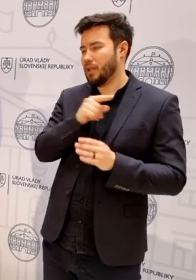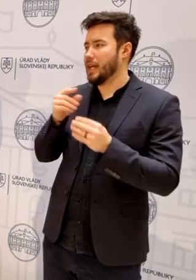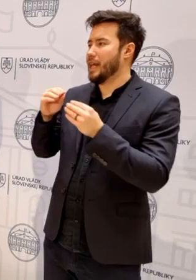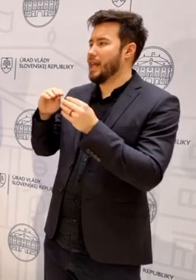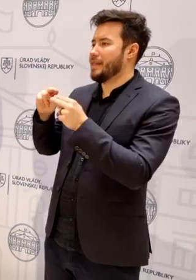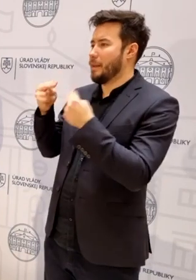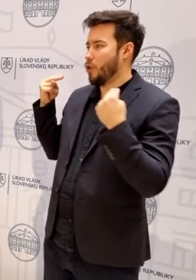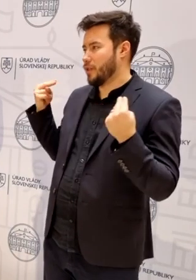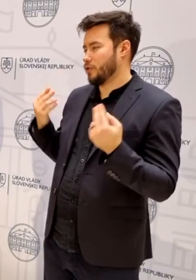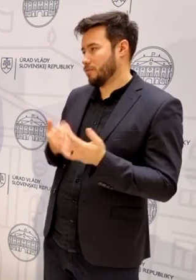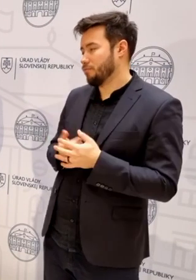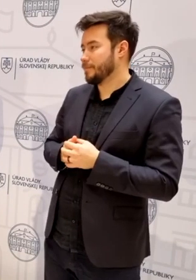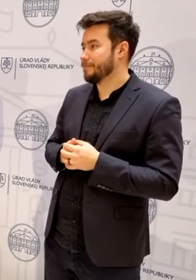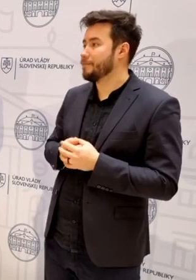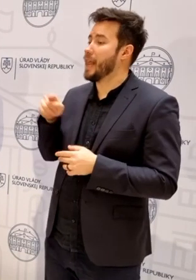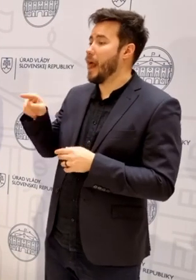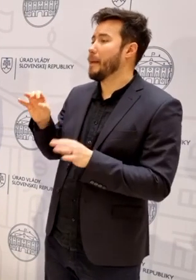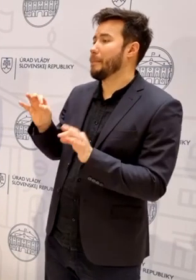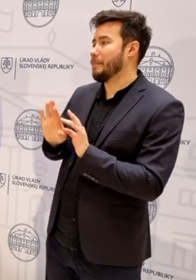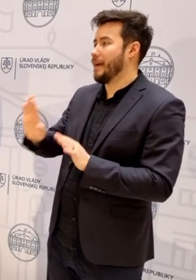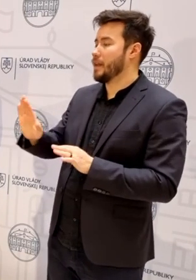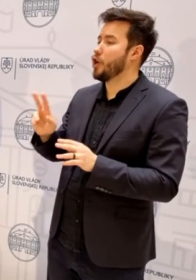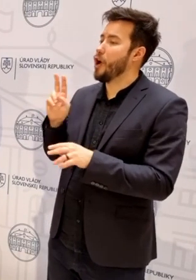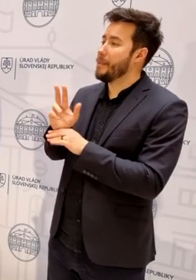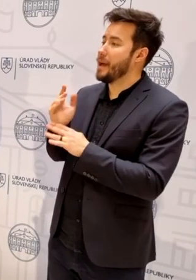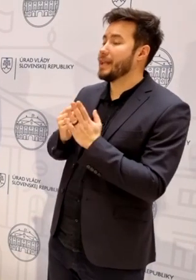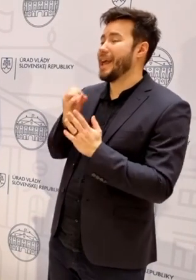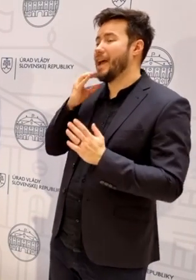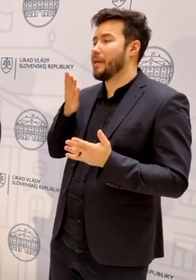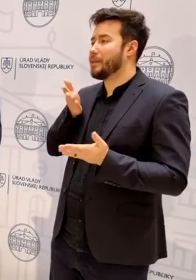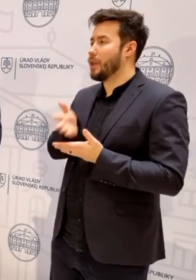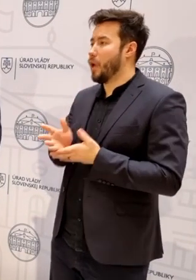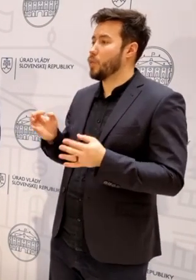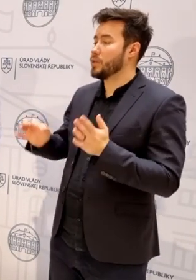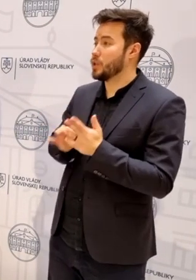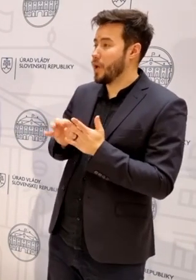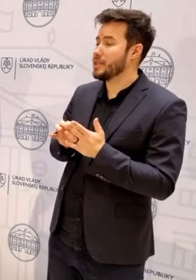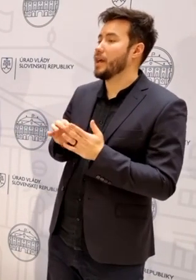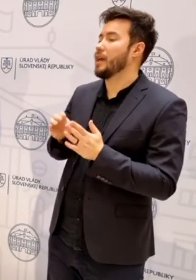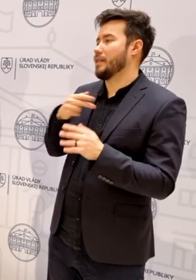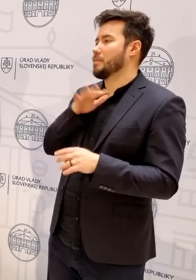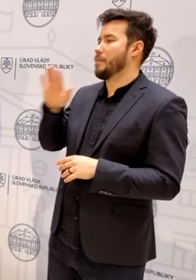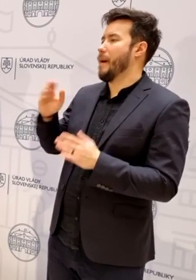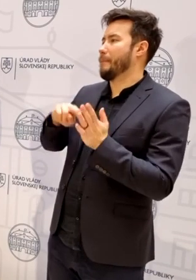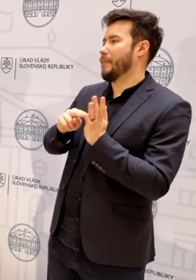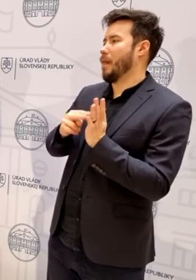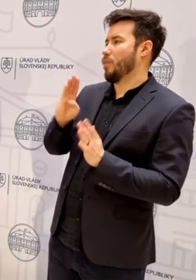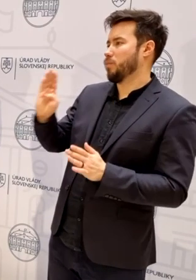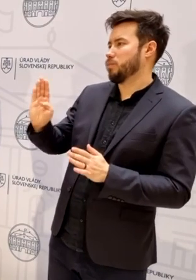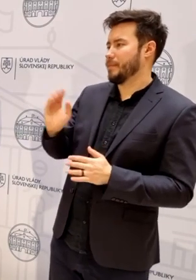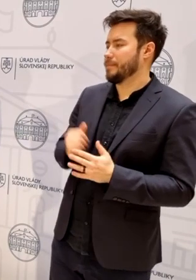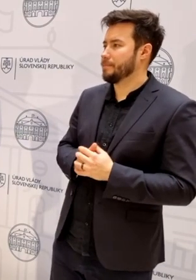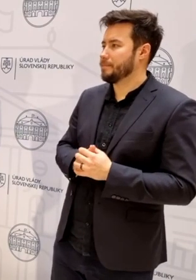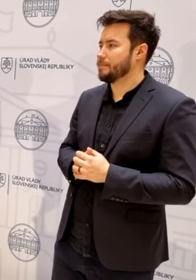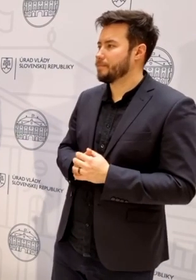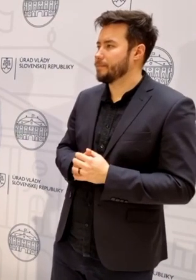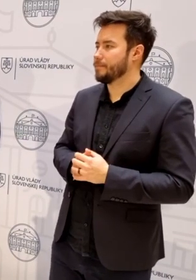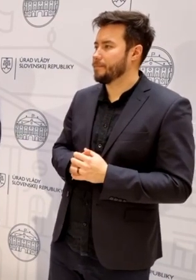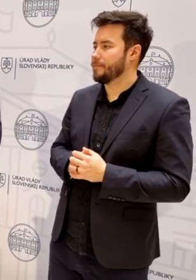vnesú. Je to skrátka opatrenie na to, keď sa zhorší situácia, tak tá nemocnica má plán B. Ešte k vysokým cenám